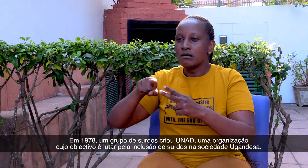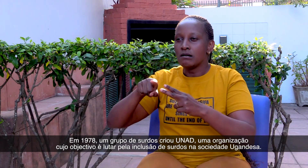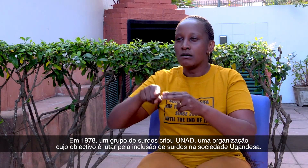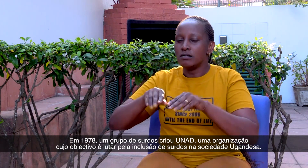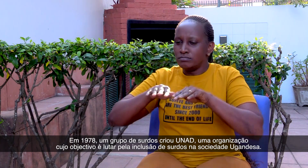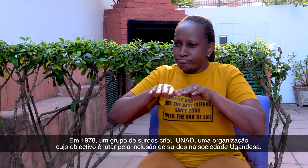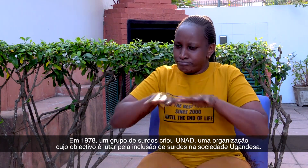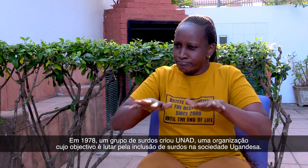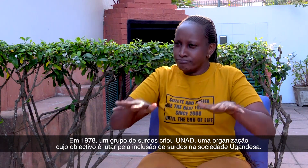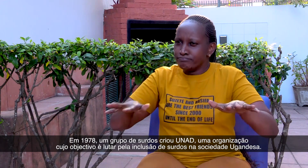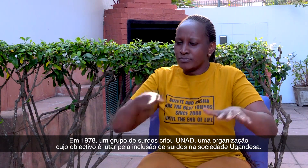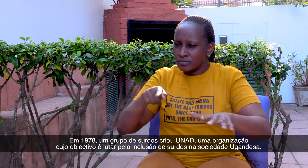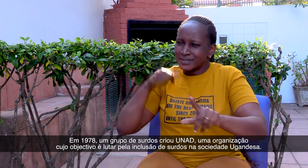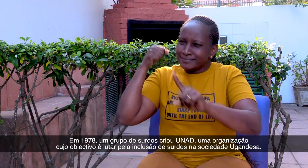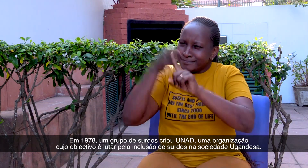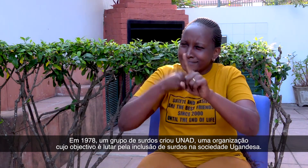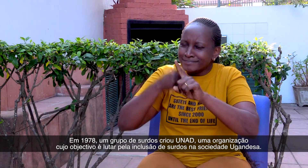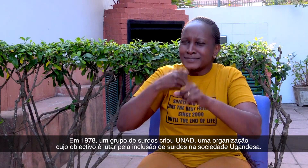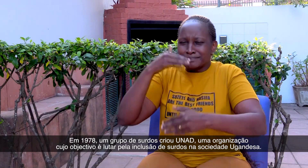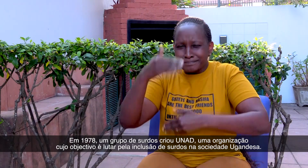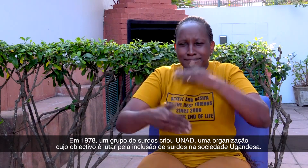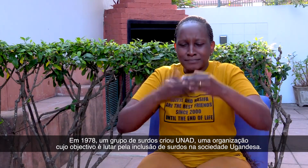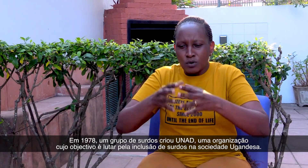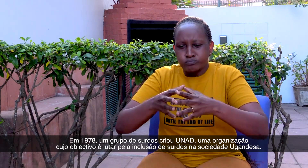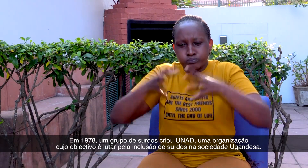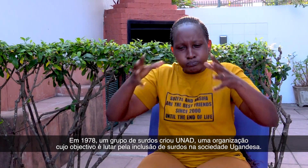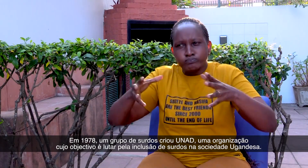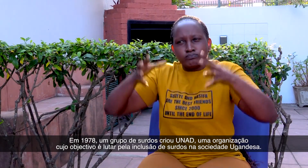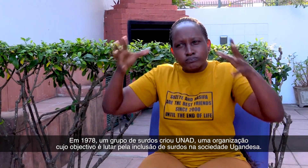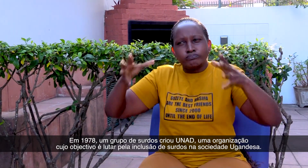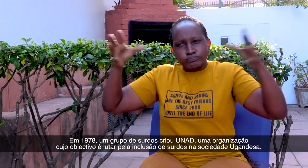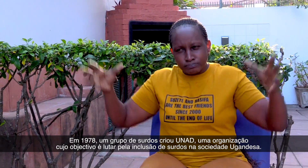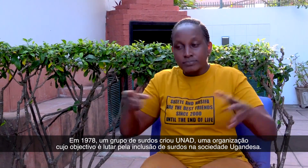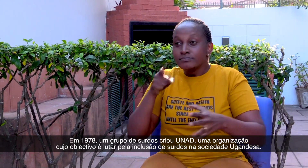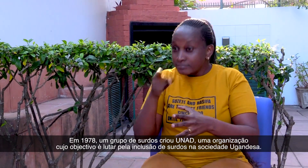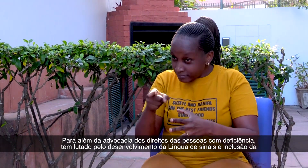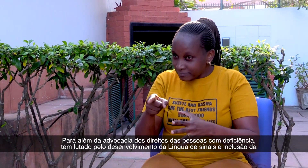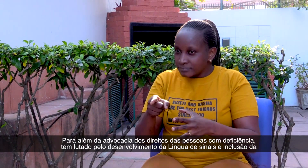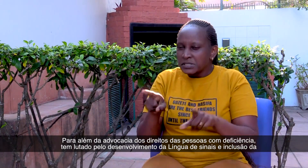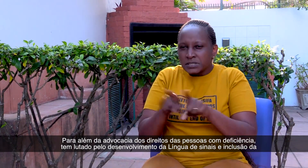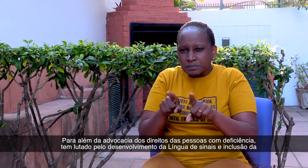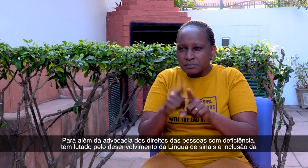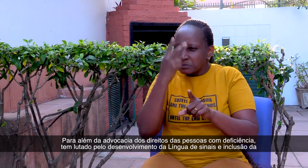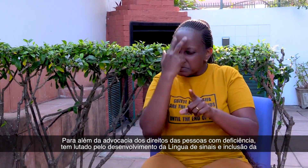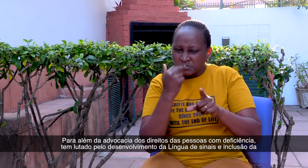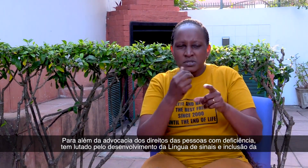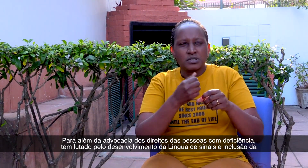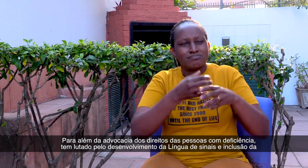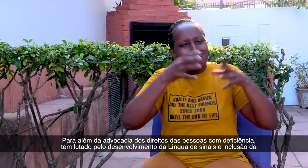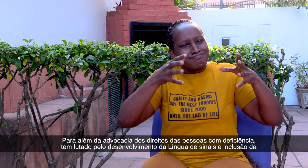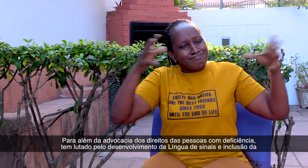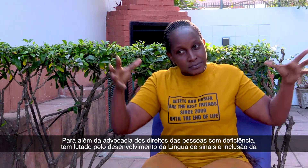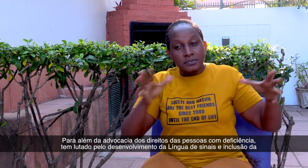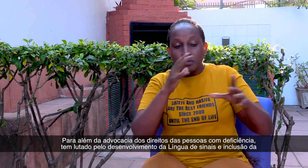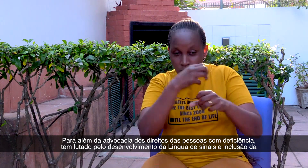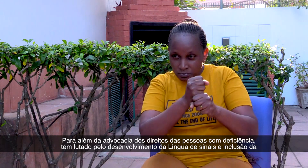uma organização cujo objetivo é lutar pela inclusão de surdos na sociedade ugandesa. Para além da advocacia dos direitos das